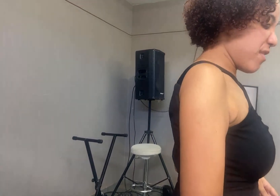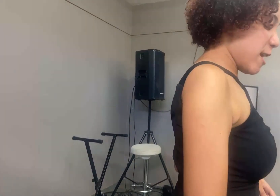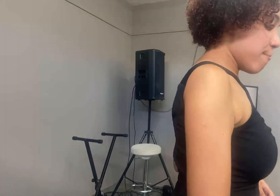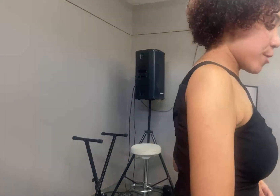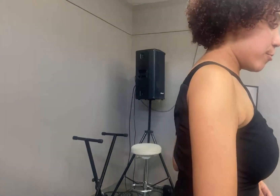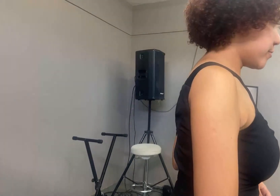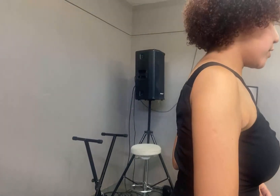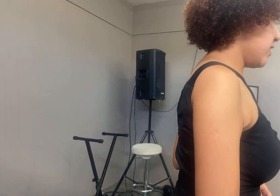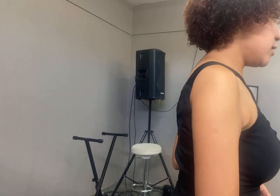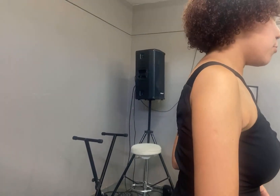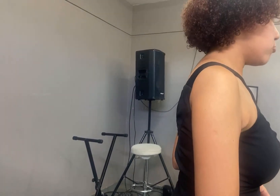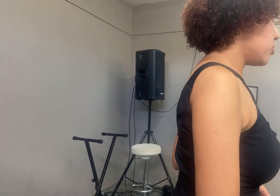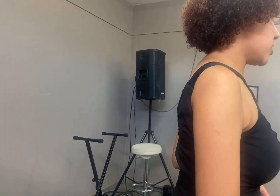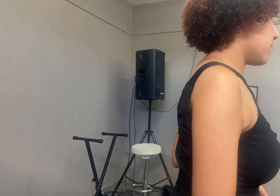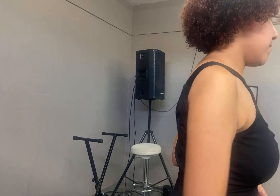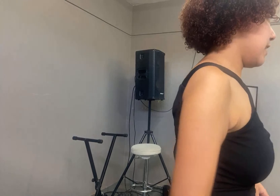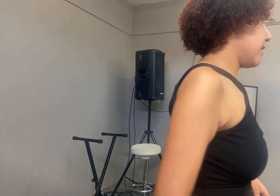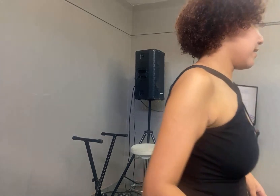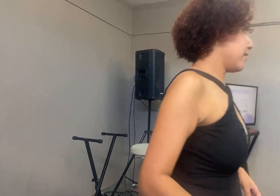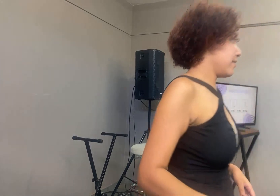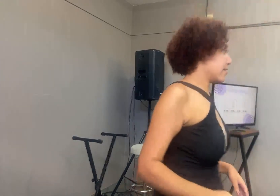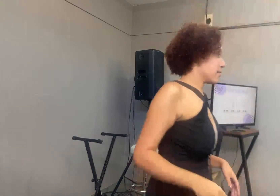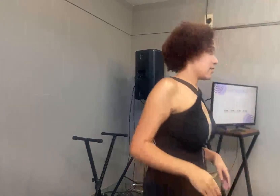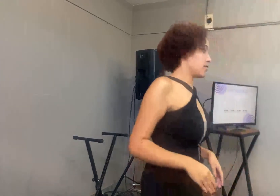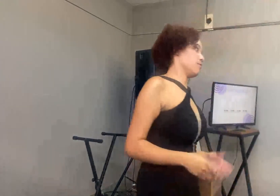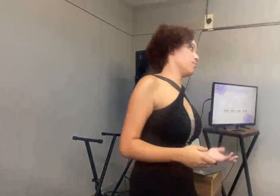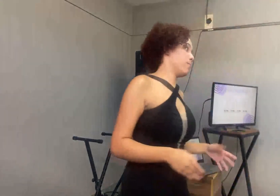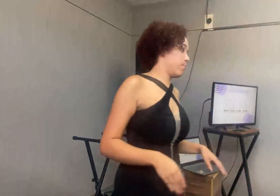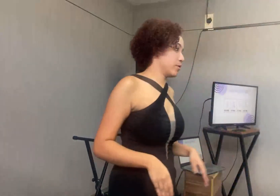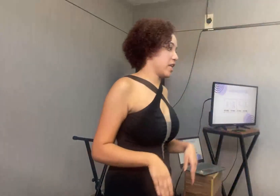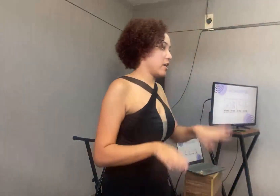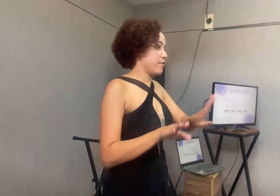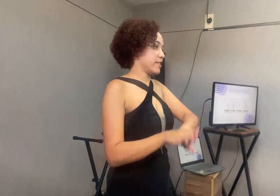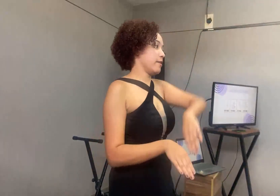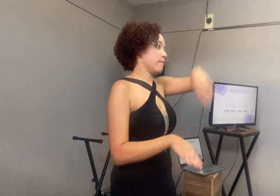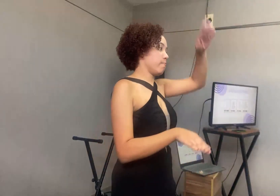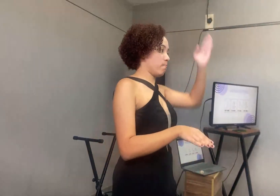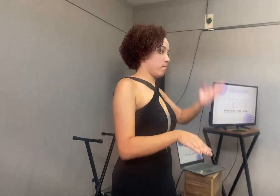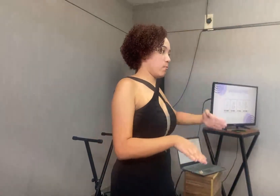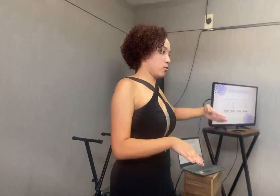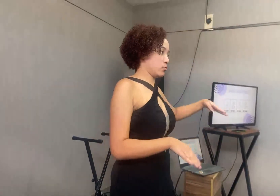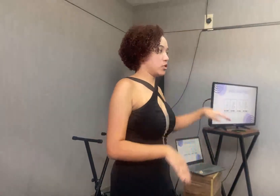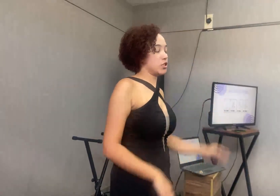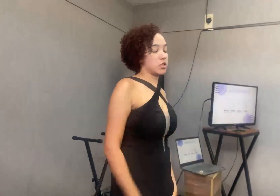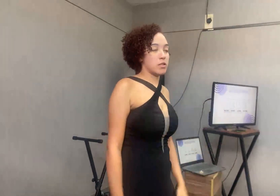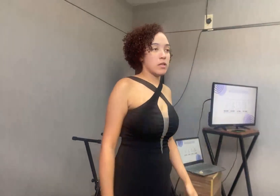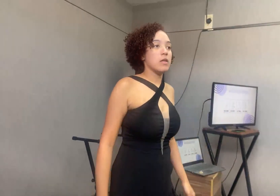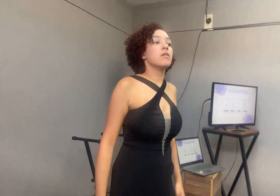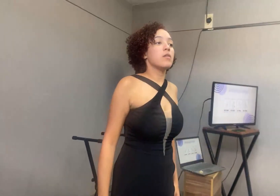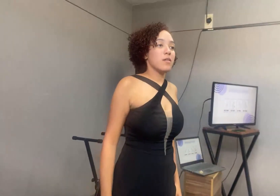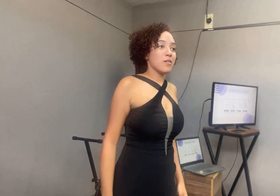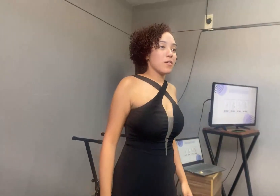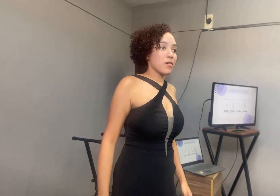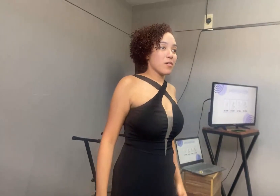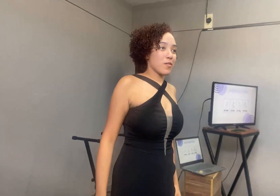É porque eu montei meio de monte também, né? E quando a pessoa Poderia só fazer. professor, e quando a pessoa só tem